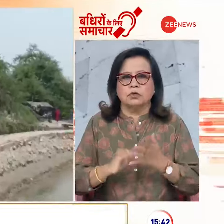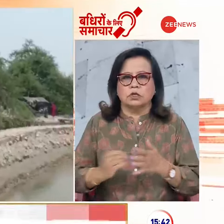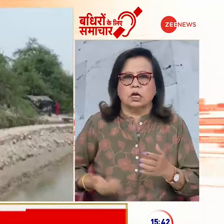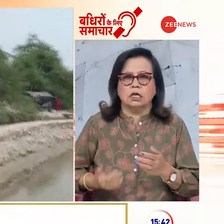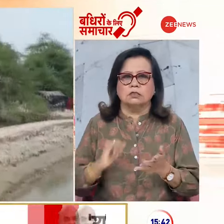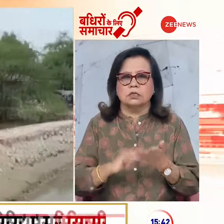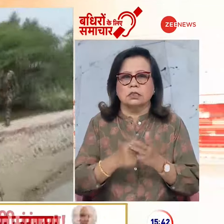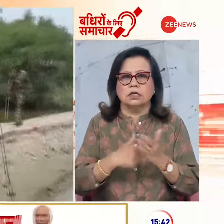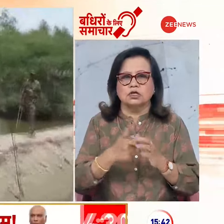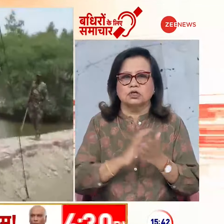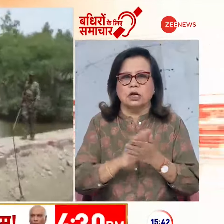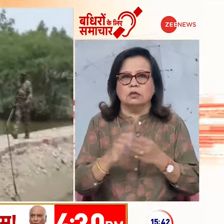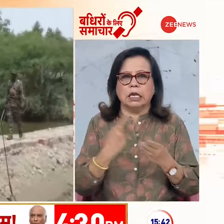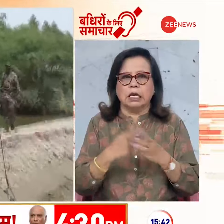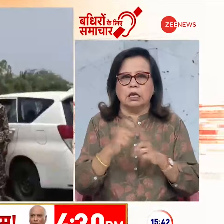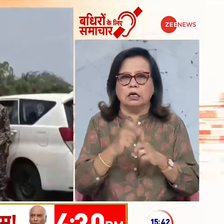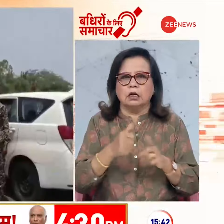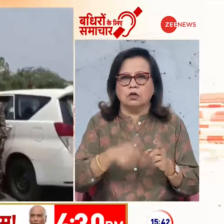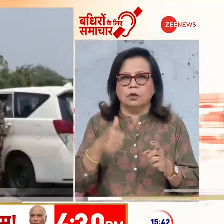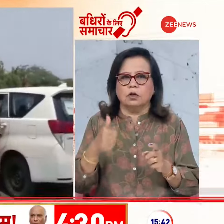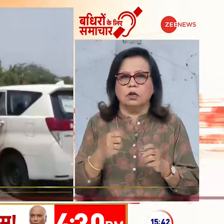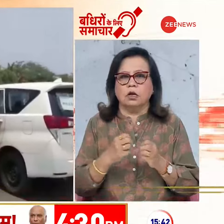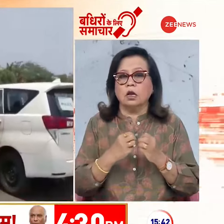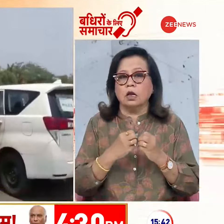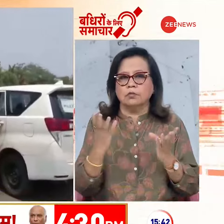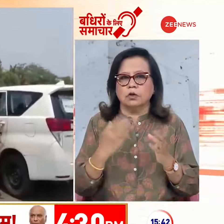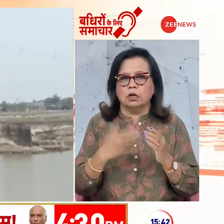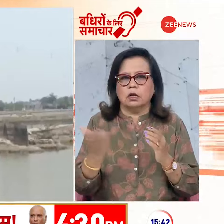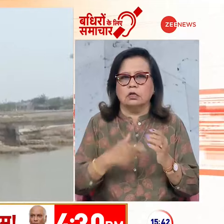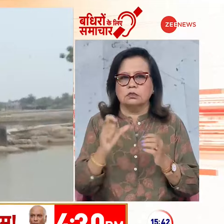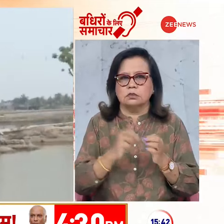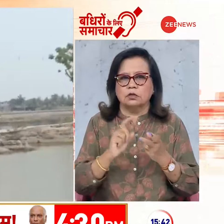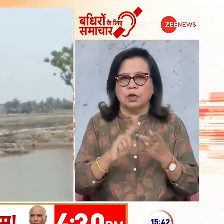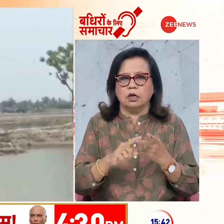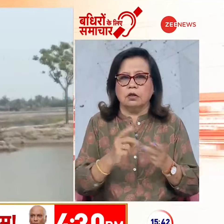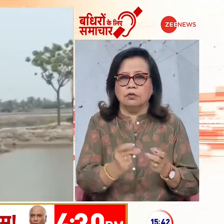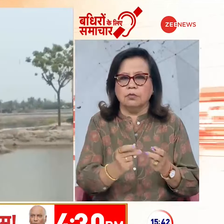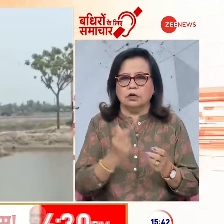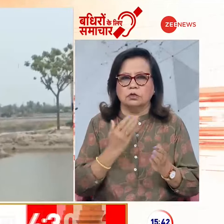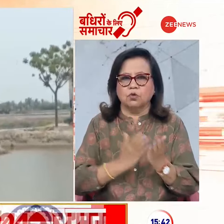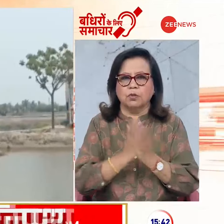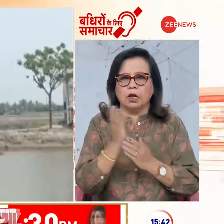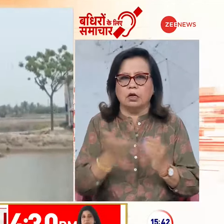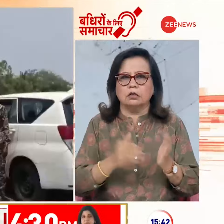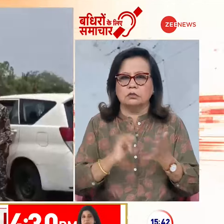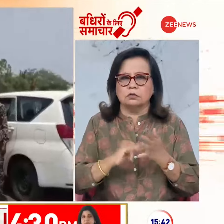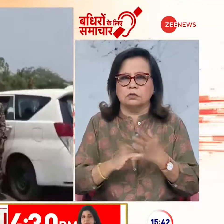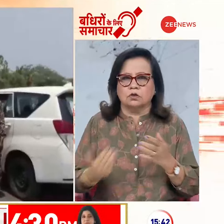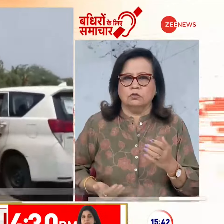पश्चिम बंगाल के संदेशखाली में ईडी अधिकारियों पर हुए हमले को लेकर सीबीआई एक्शन मोड में